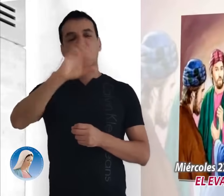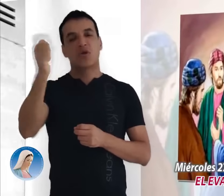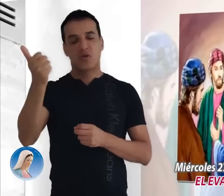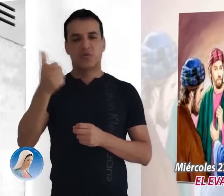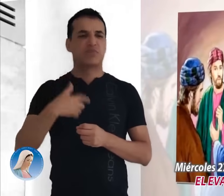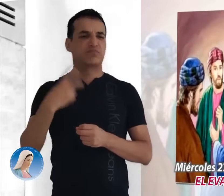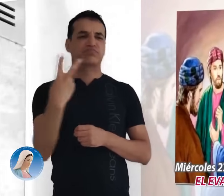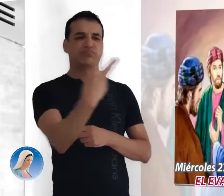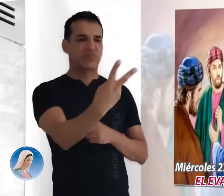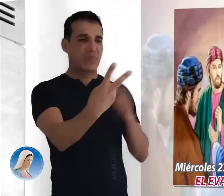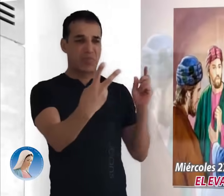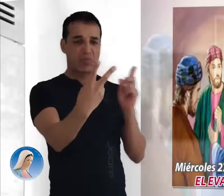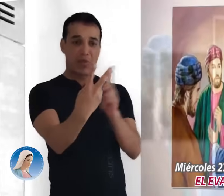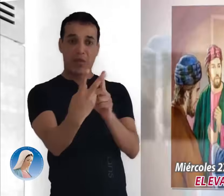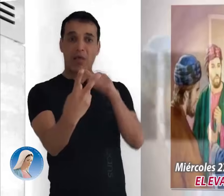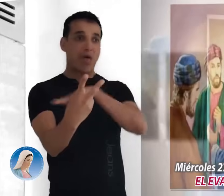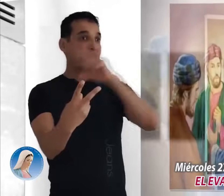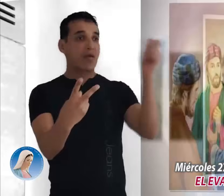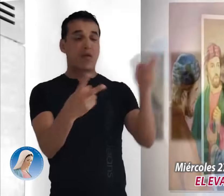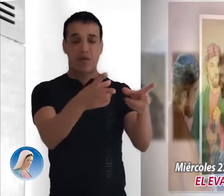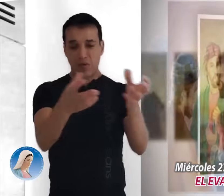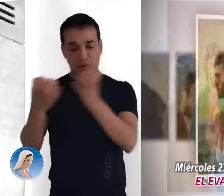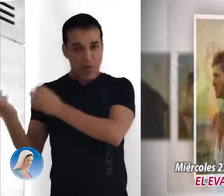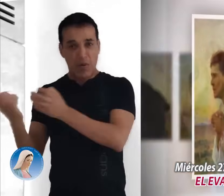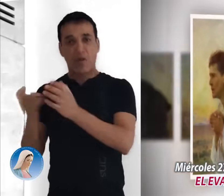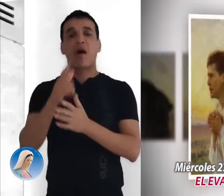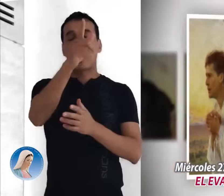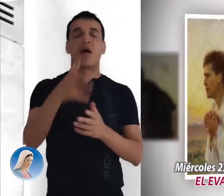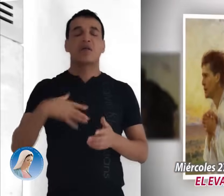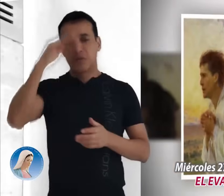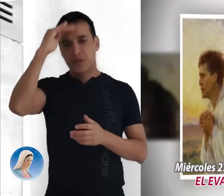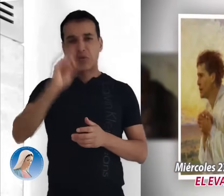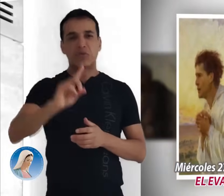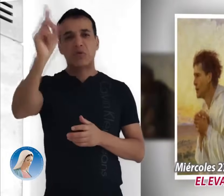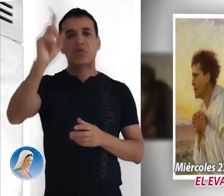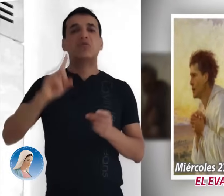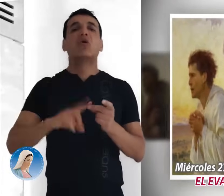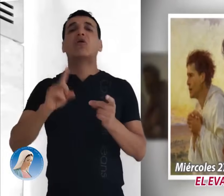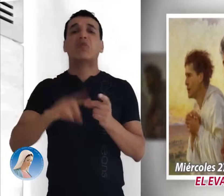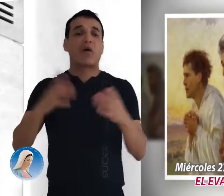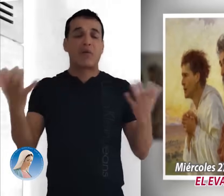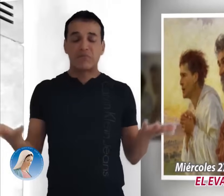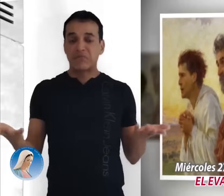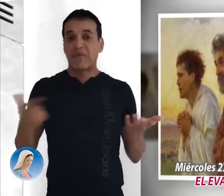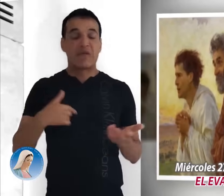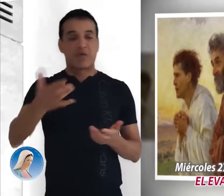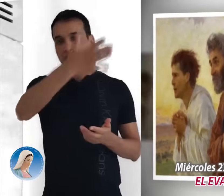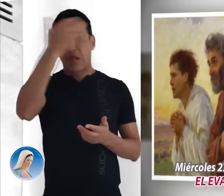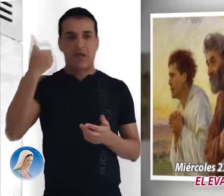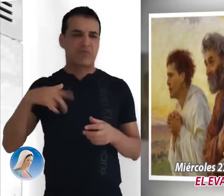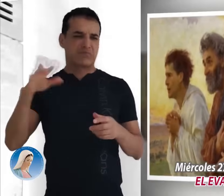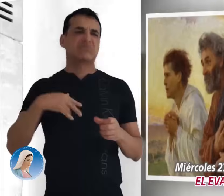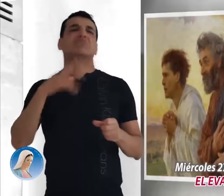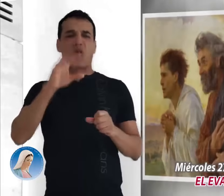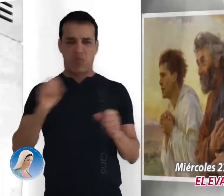y no sabemos dónde lo habrán puesto". Salieron Pedro y el otro discípulo camino del sepulcro. Los